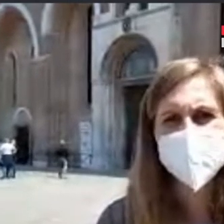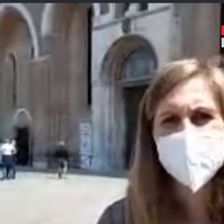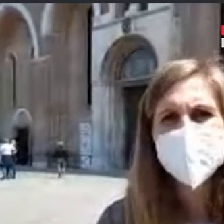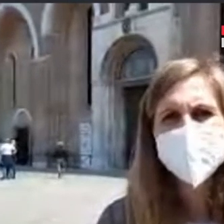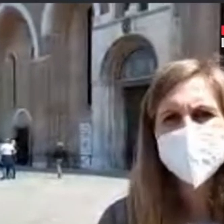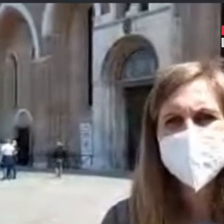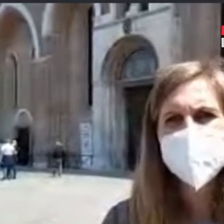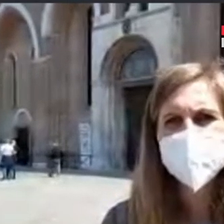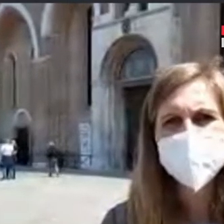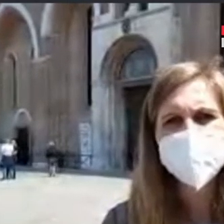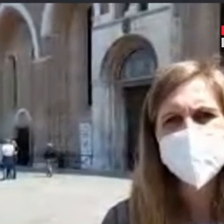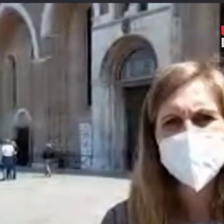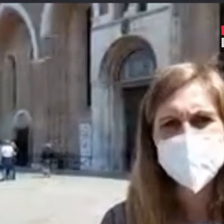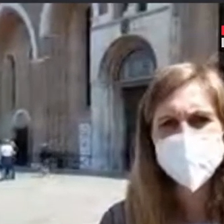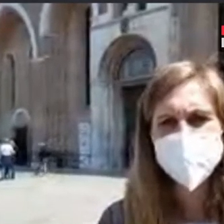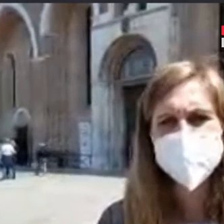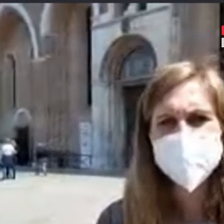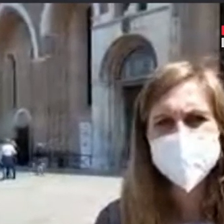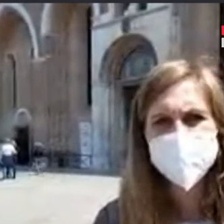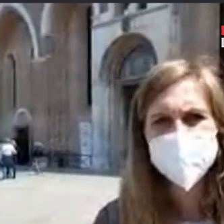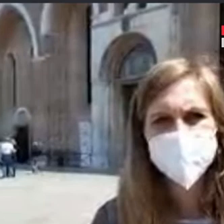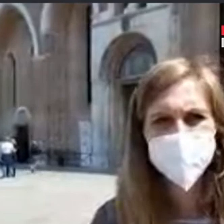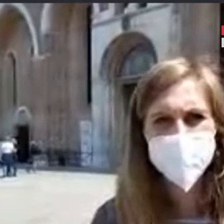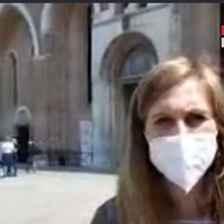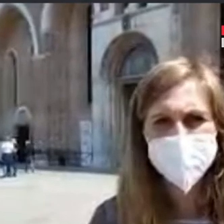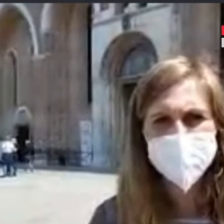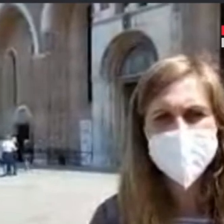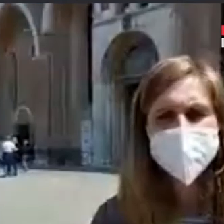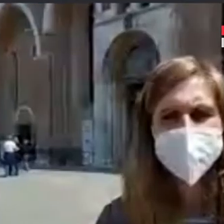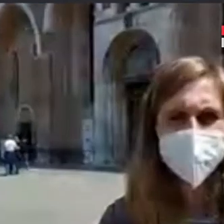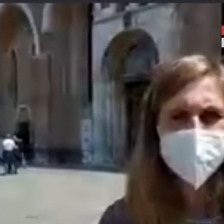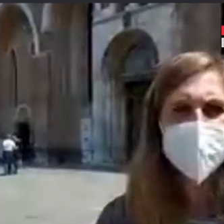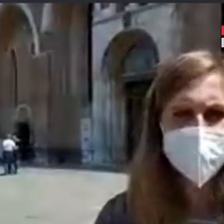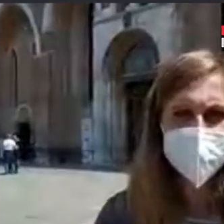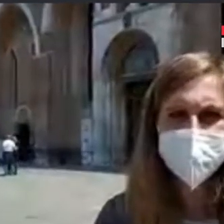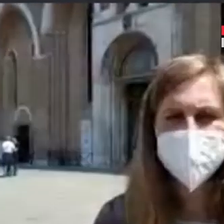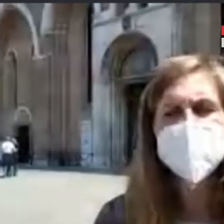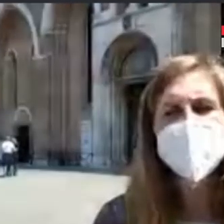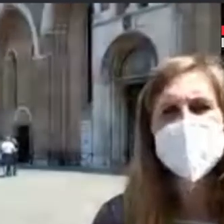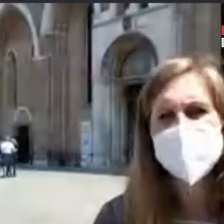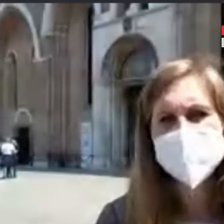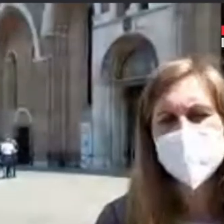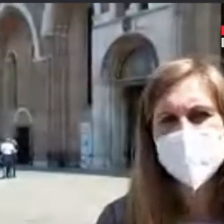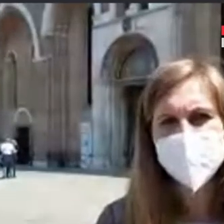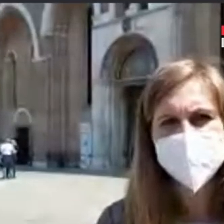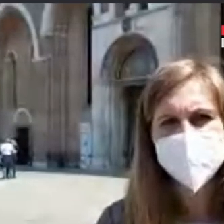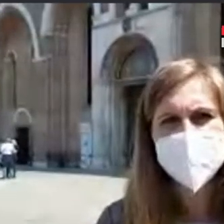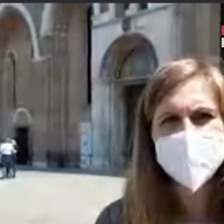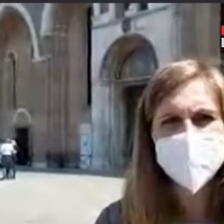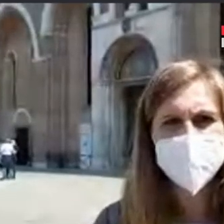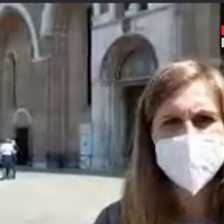un punto vaccini gesto dai volontari e dai medici del QAM. Le prenotazioni di questi 15.000 nuovi